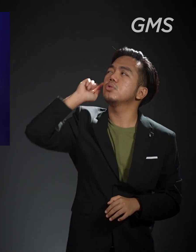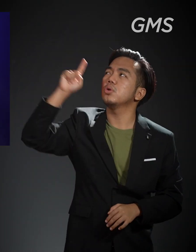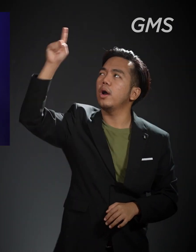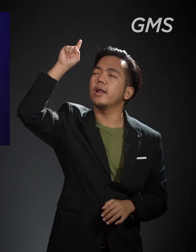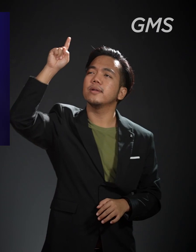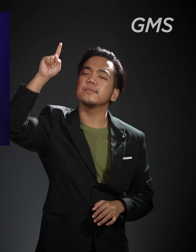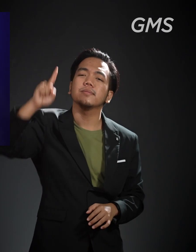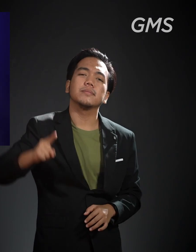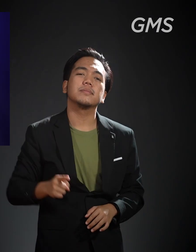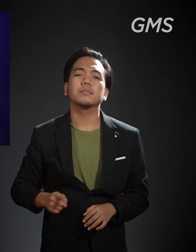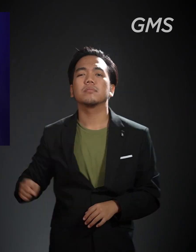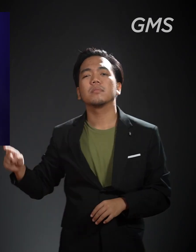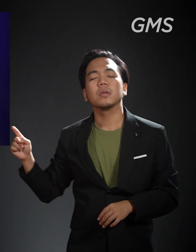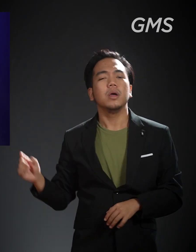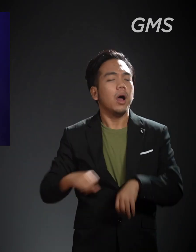masuk,